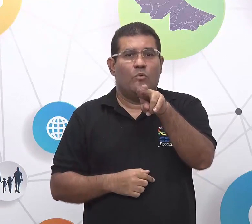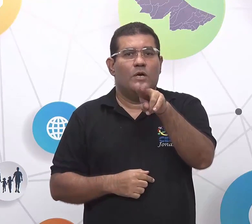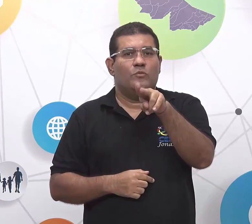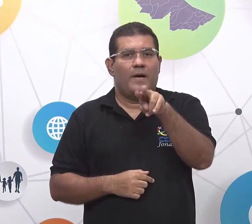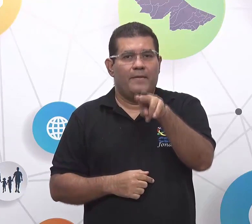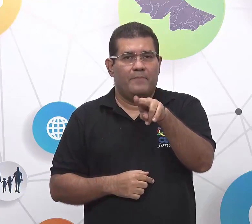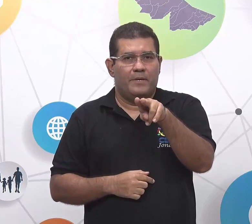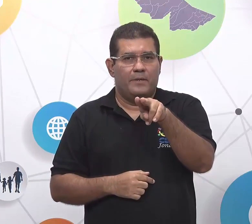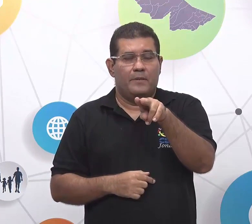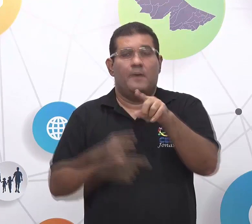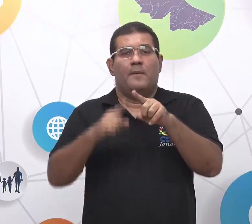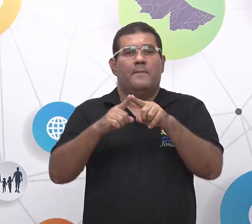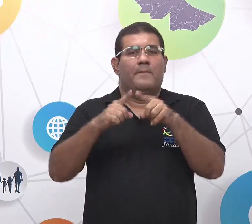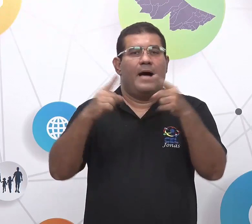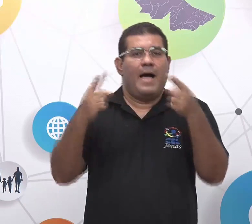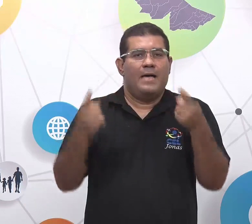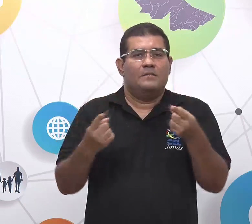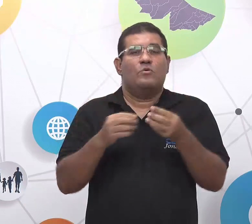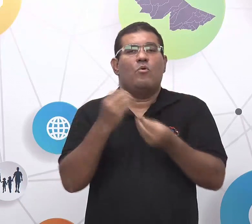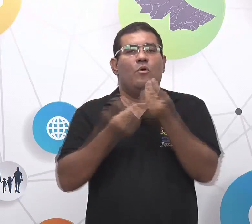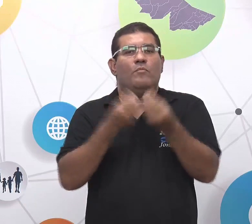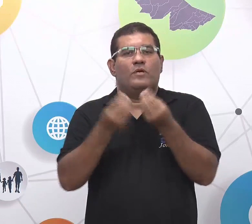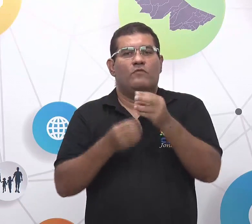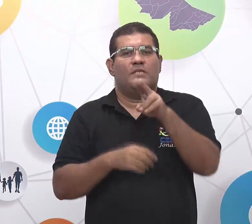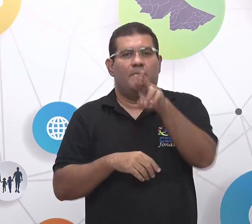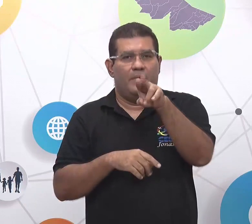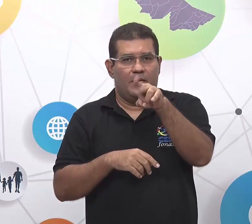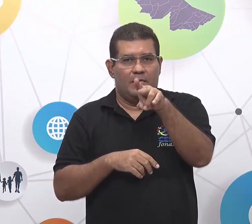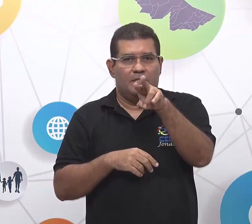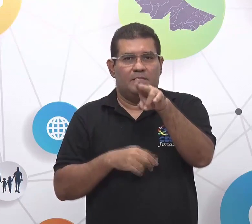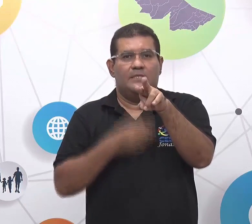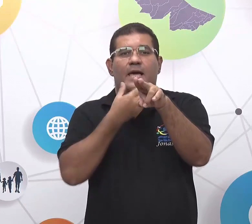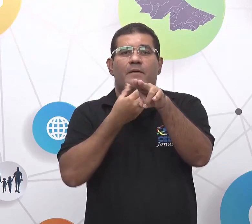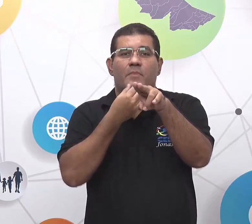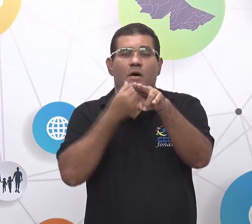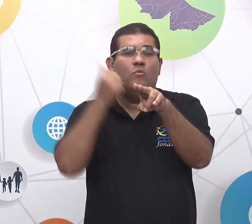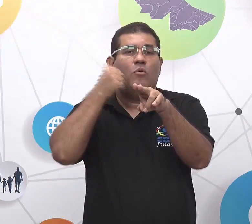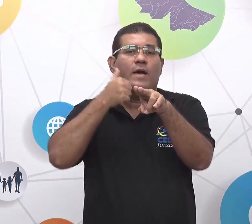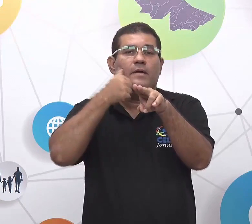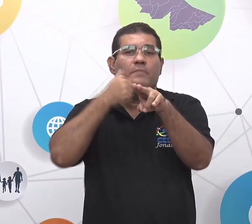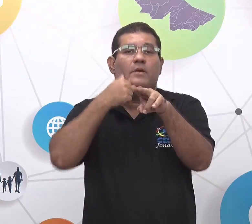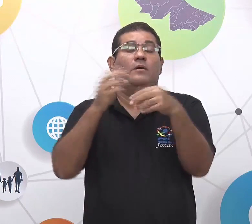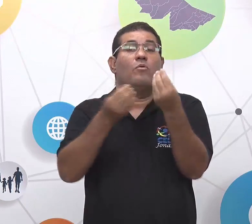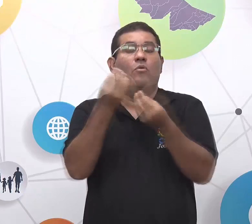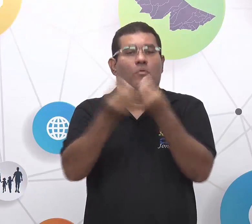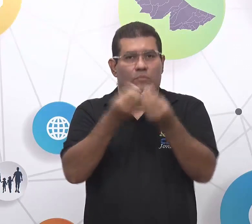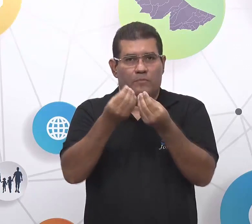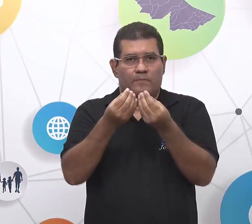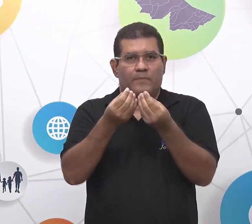quanto para irmã mas como que eu vou saber se é irmão ou é irmã como